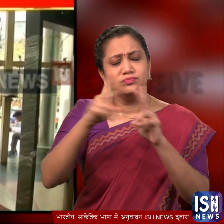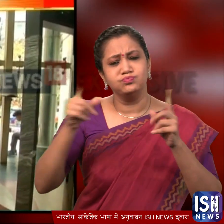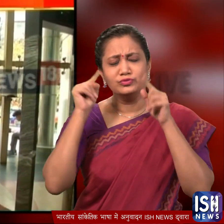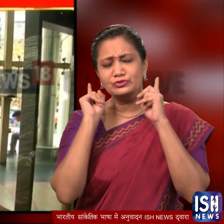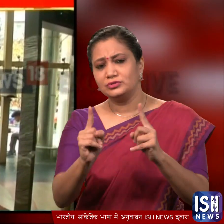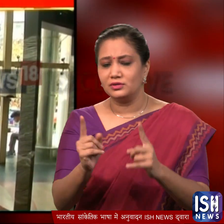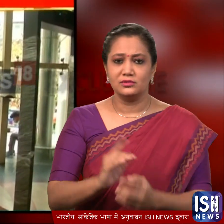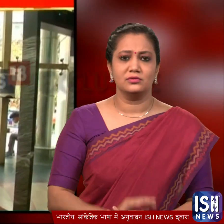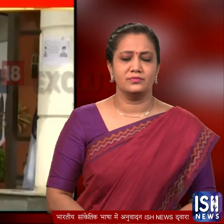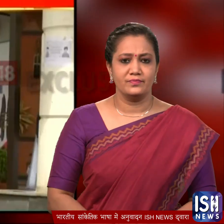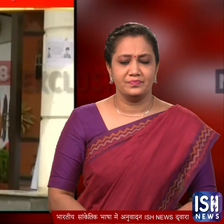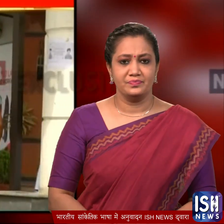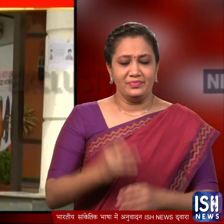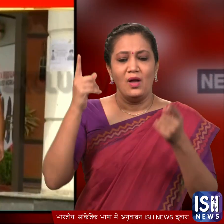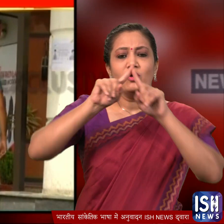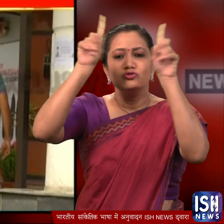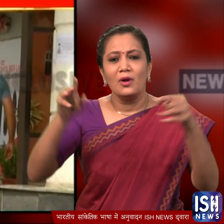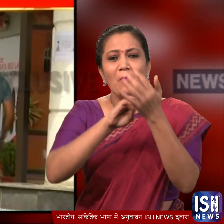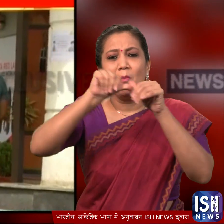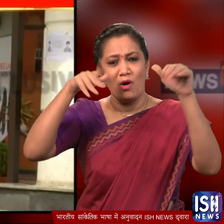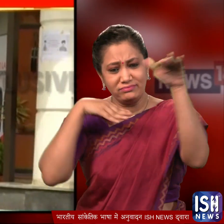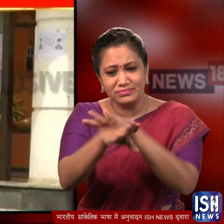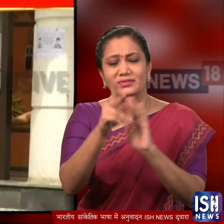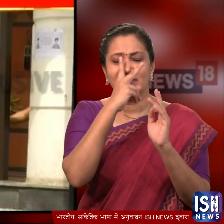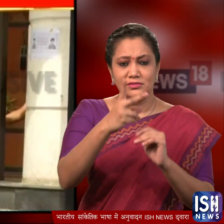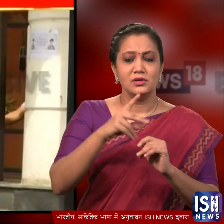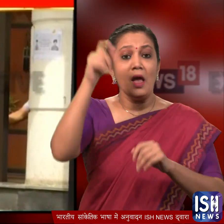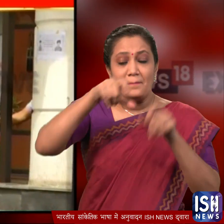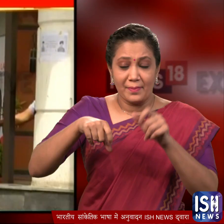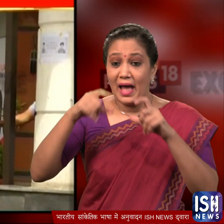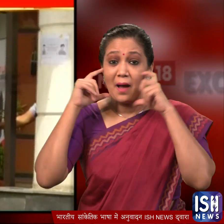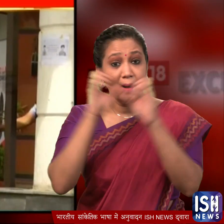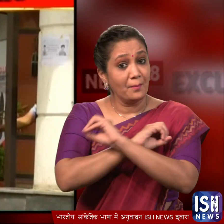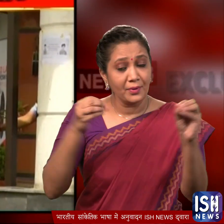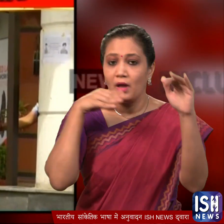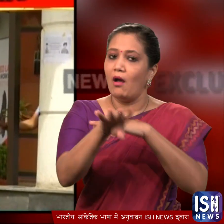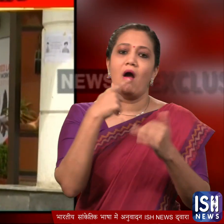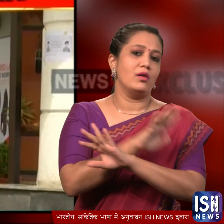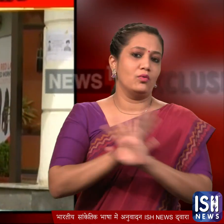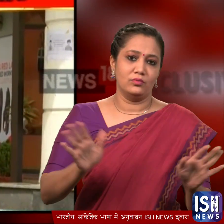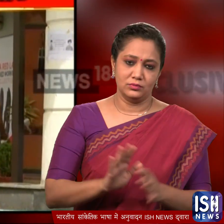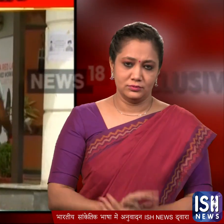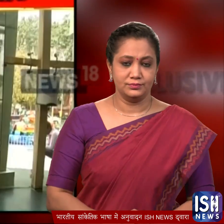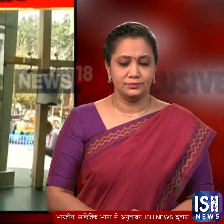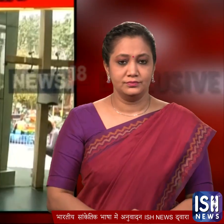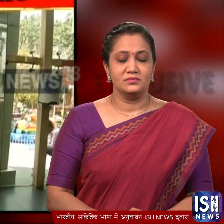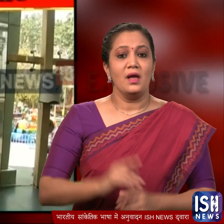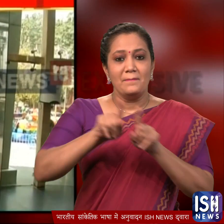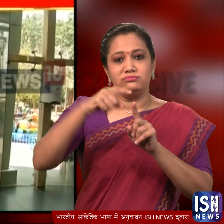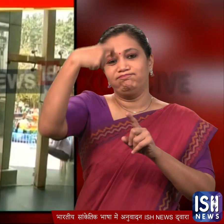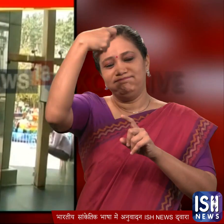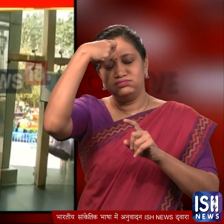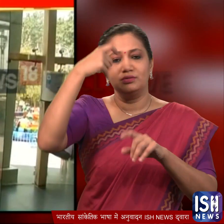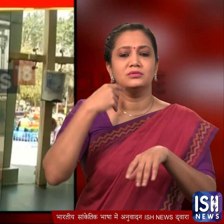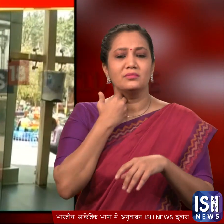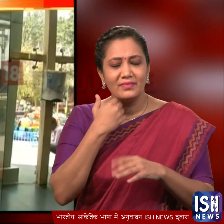बाकी जगहों पर सख्ती बढ़ा दी गई। जब हम वहां के एक शॉपिंग मॉल में पहुंचे तो देखा कि लोगों को बिना मास्क के अंदर नहीं घुसने दिया गया। साथ ही उनके